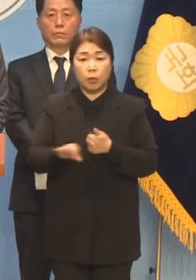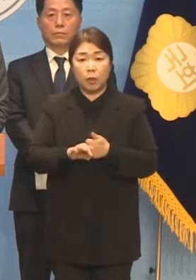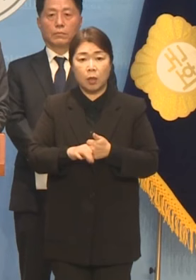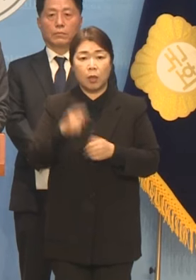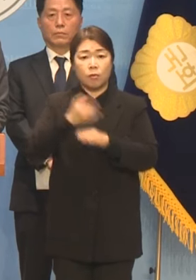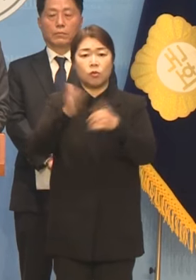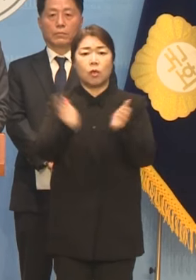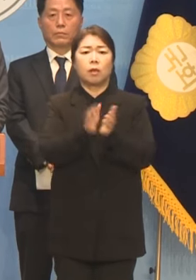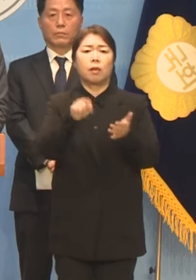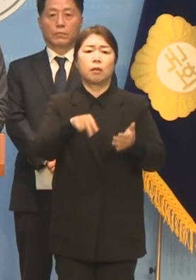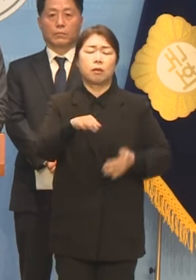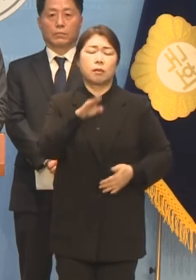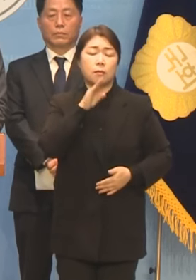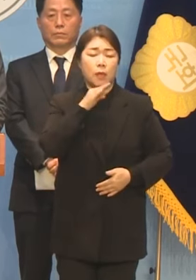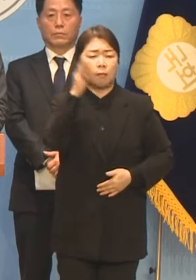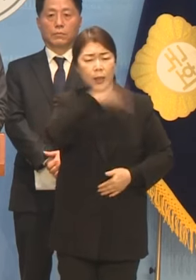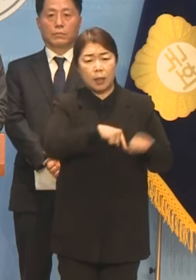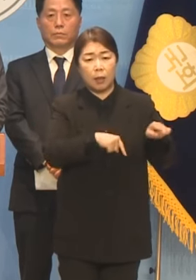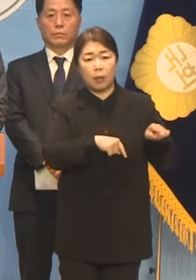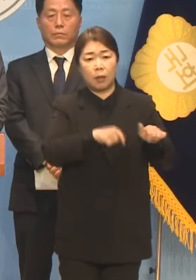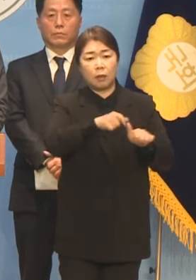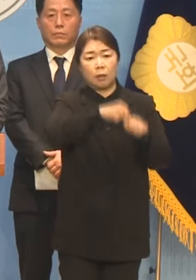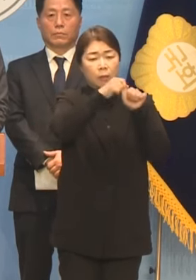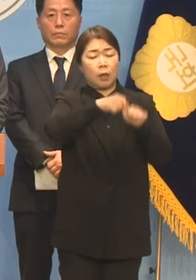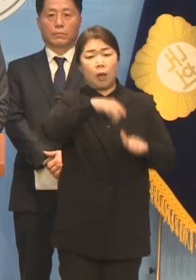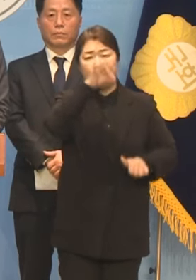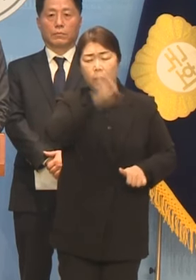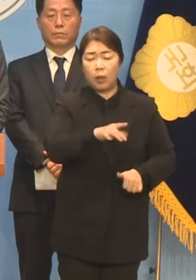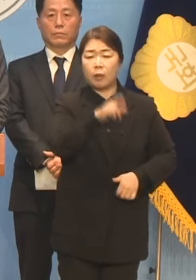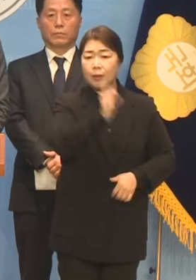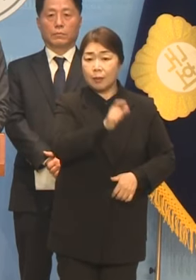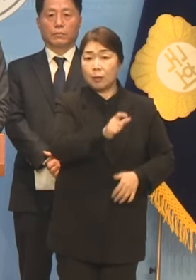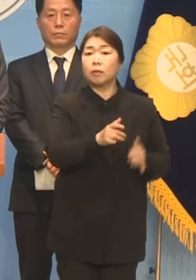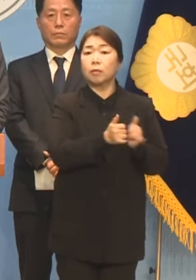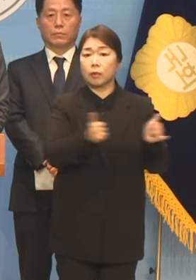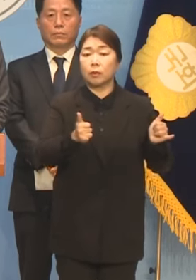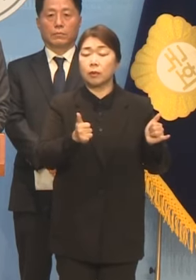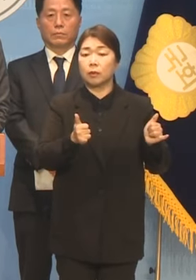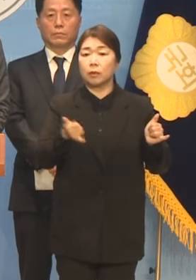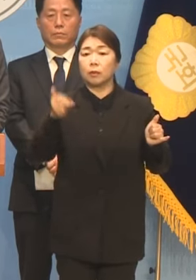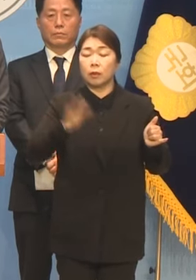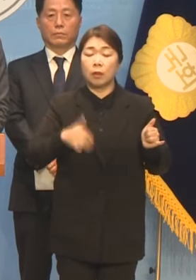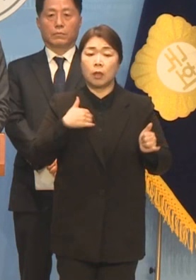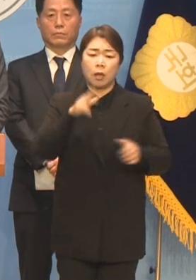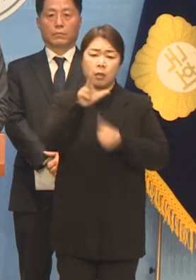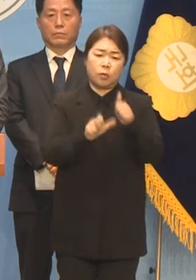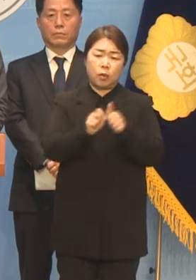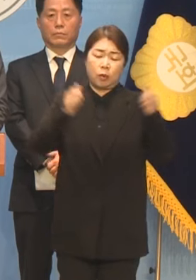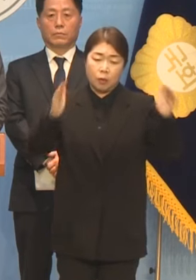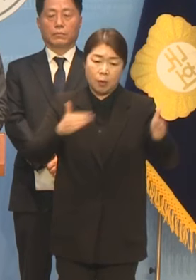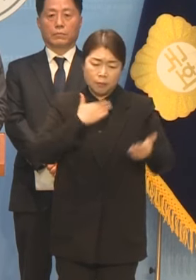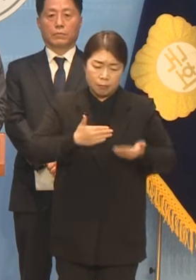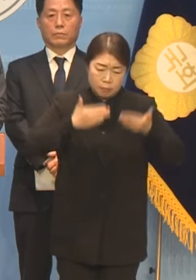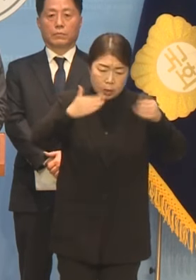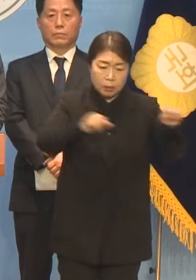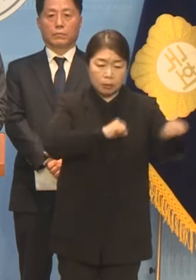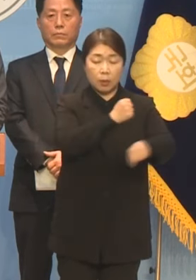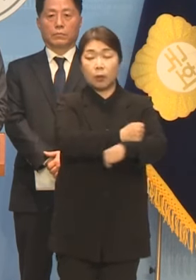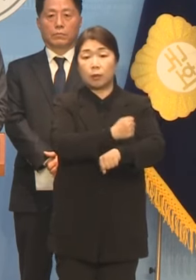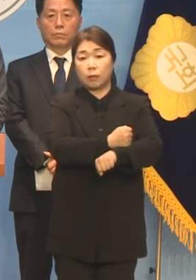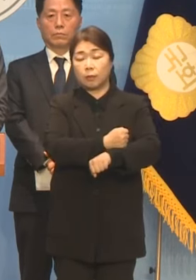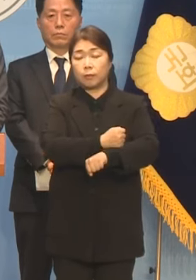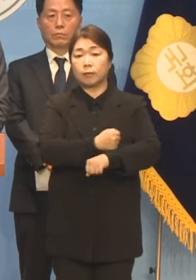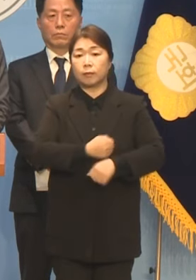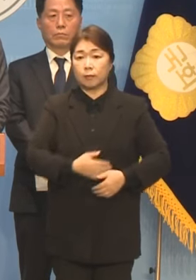중의 지입니다 저는 지난 25년간 청춘을 다 바치며 현장을 지키며 최선을 다해